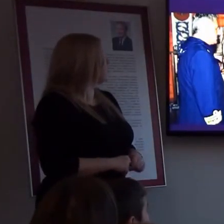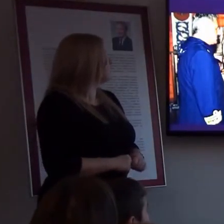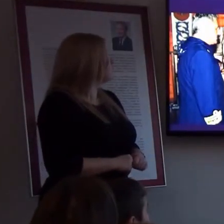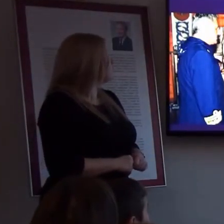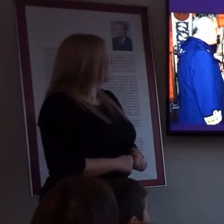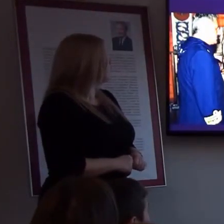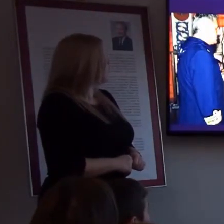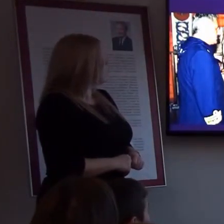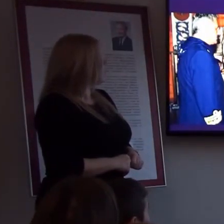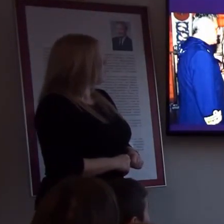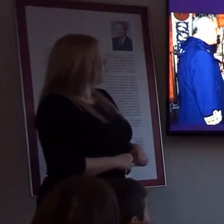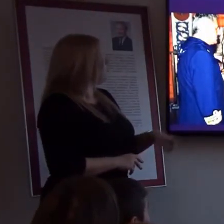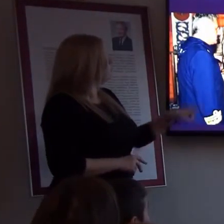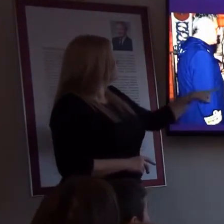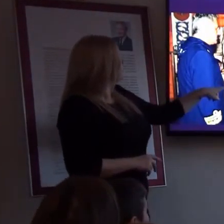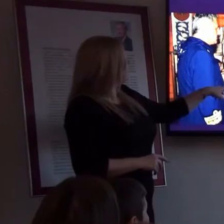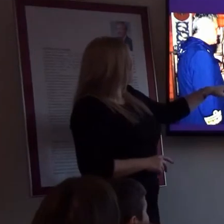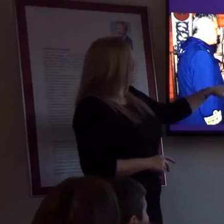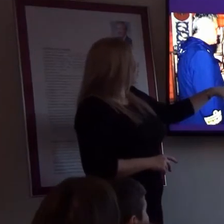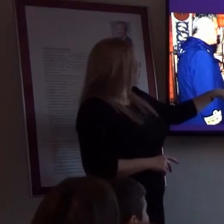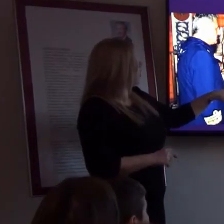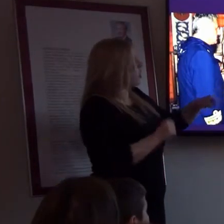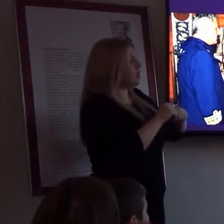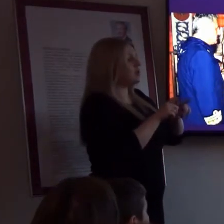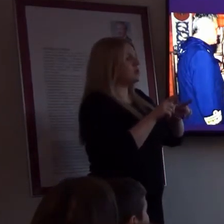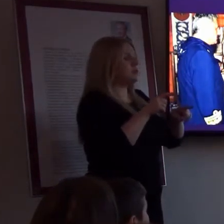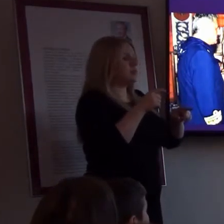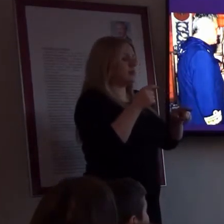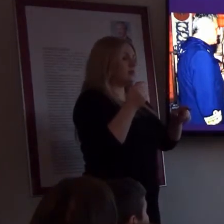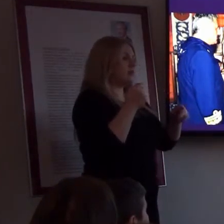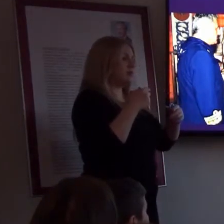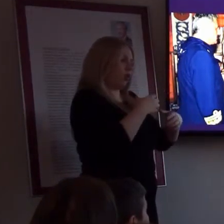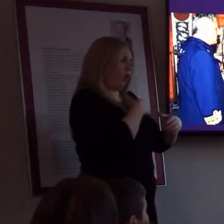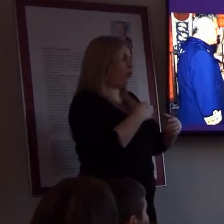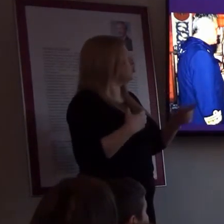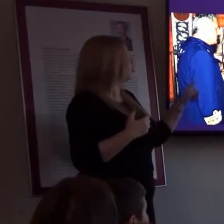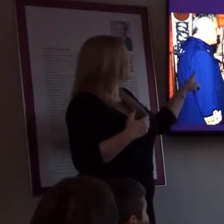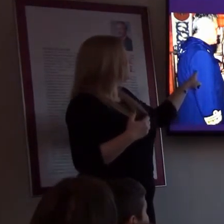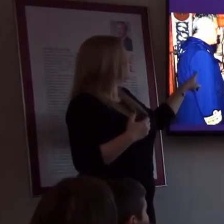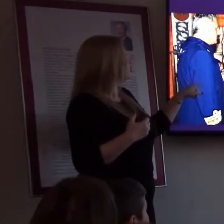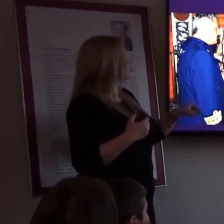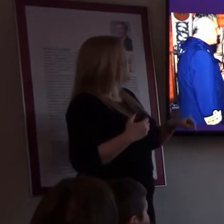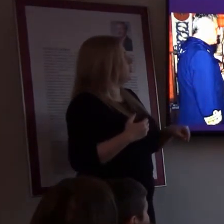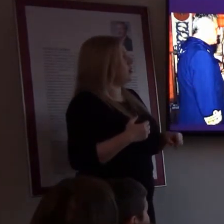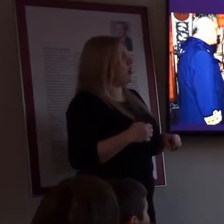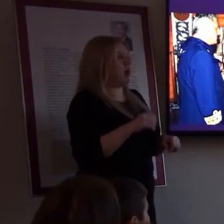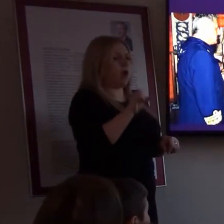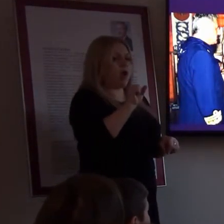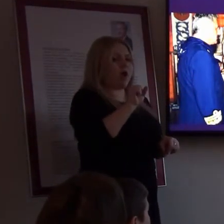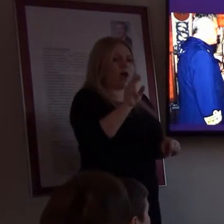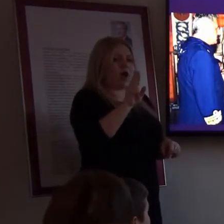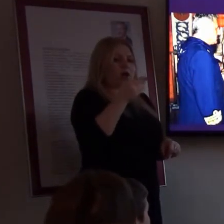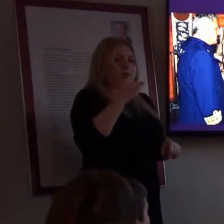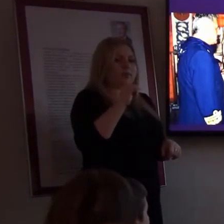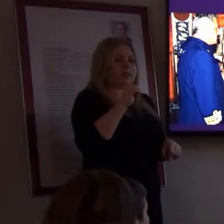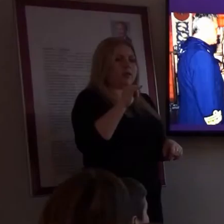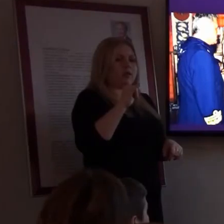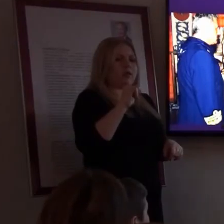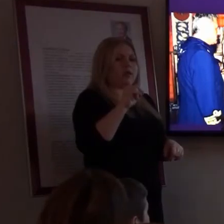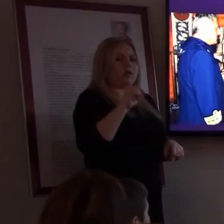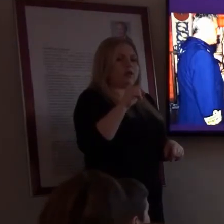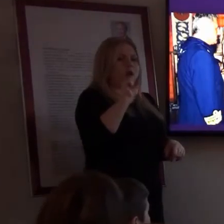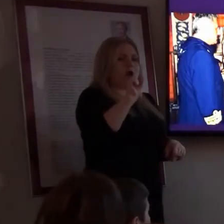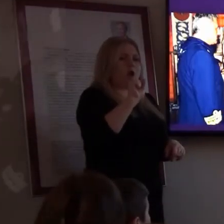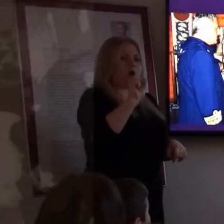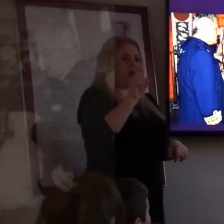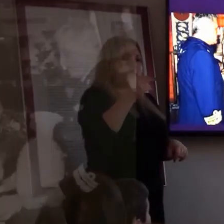A tutaj mamy bardzo ciekawą wizytę admirała Kołodziejczyka, ten pan w mundurze z takimi dystynkcjami specjalnymi,